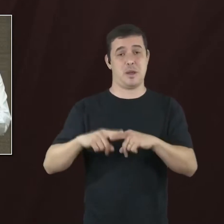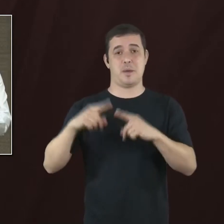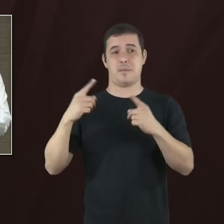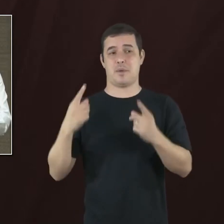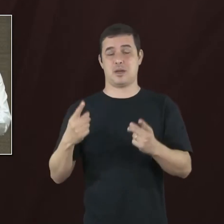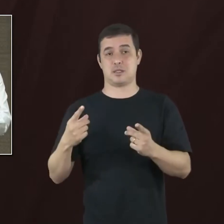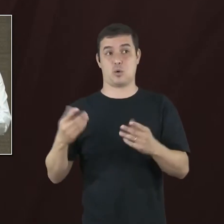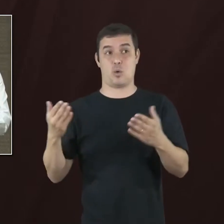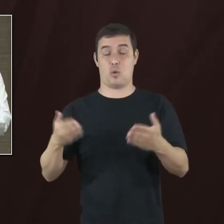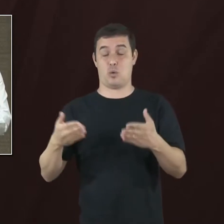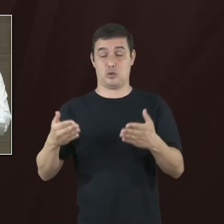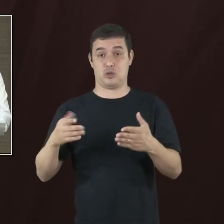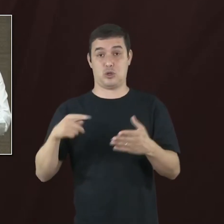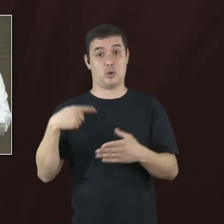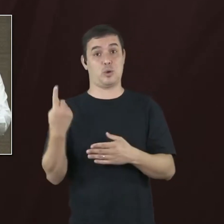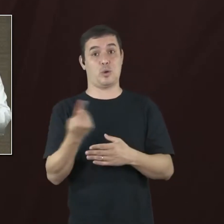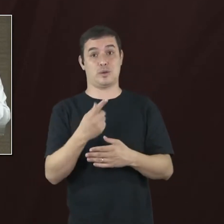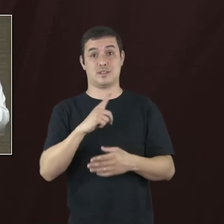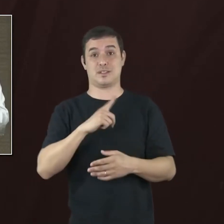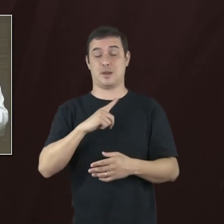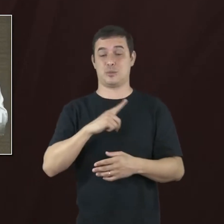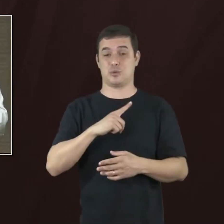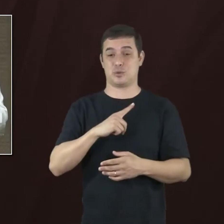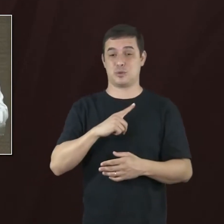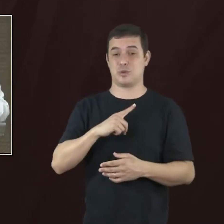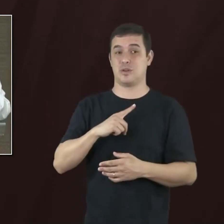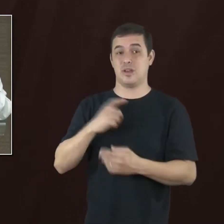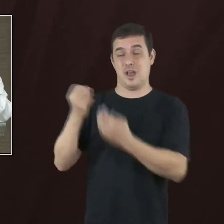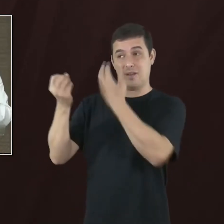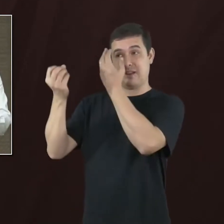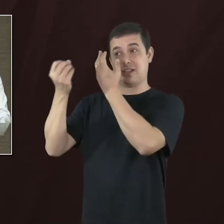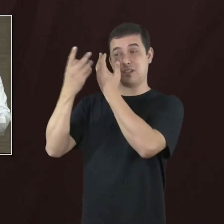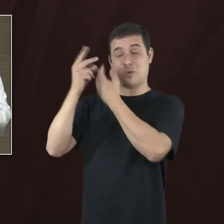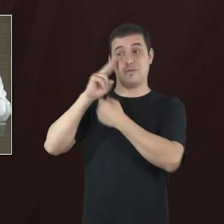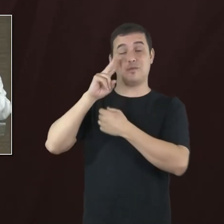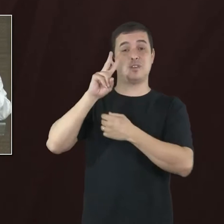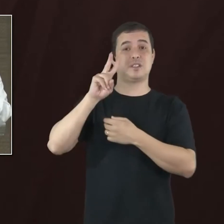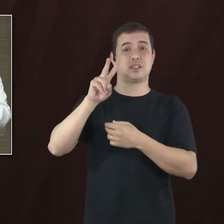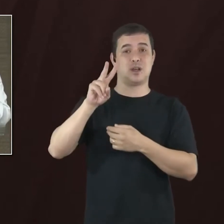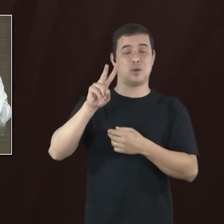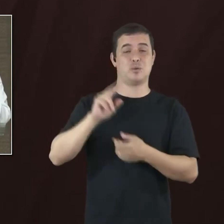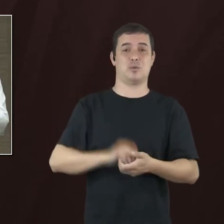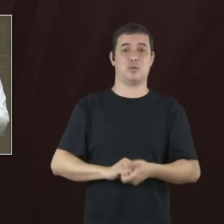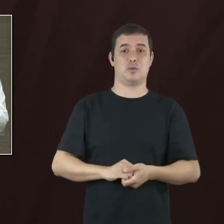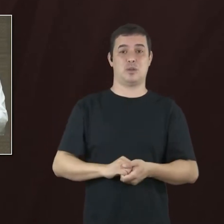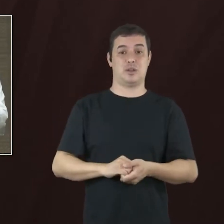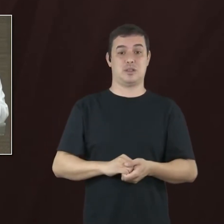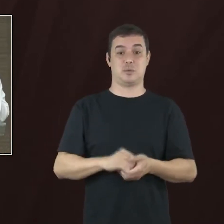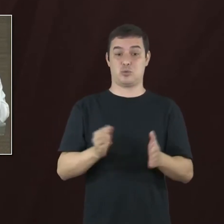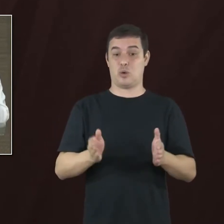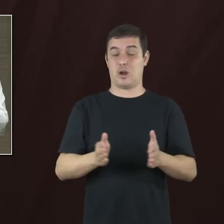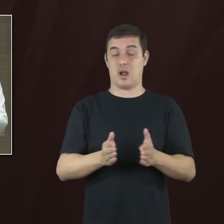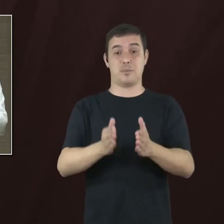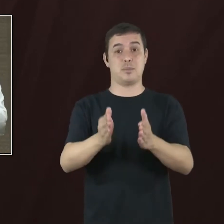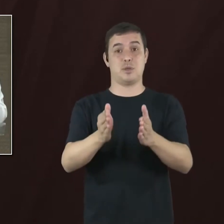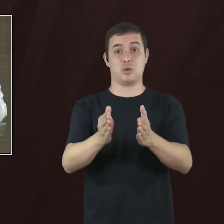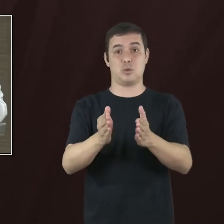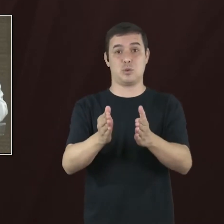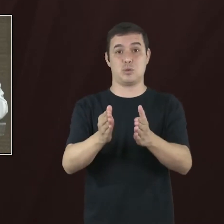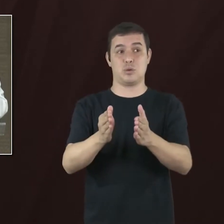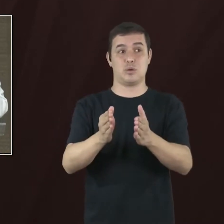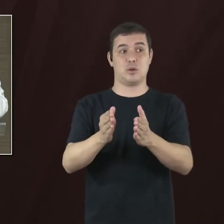hoje nós temos a clareza que nós estamos na linha ortodoxa da economia de